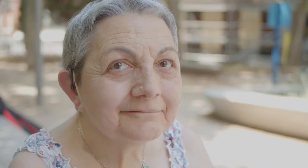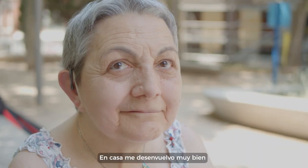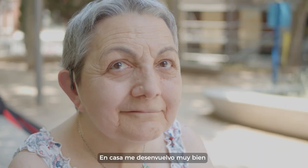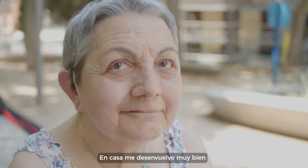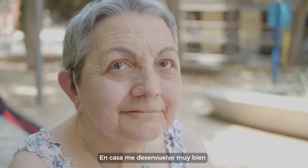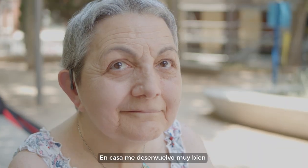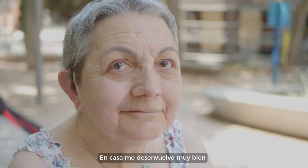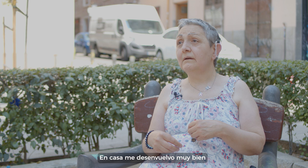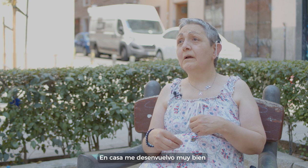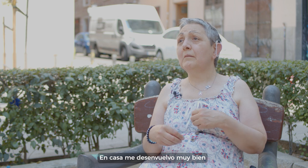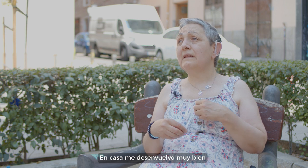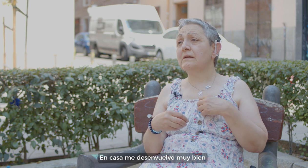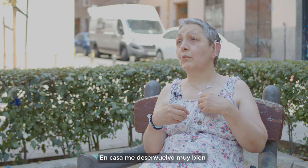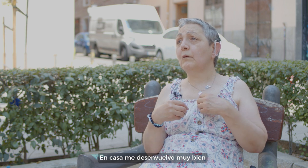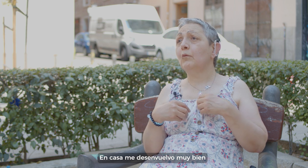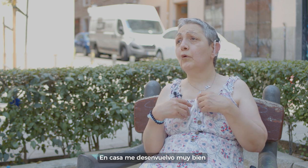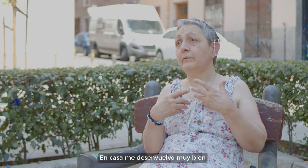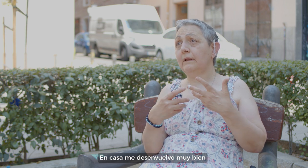En casa me desenvuelvo muy bien,